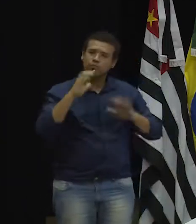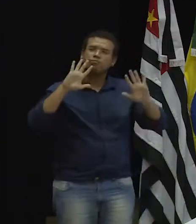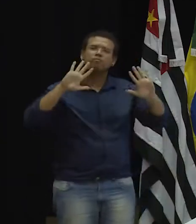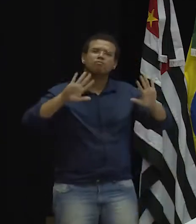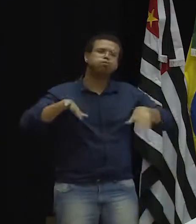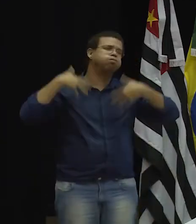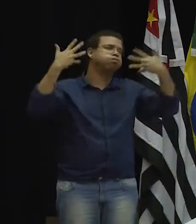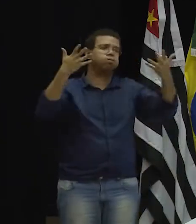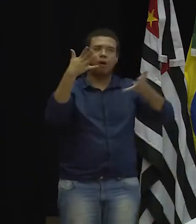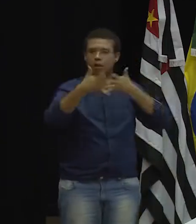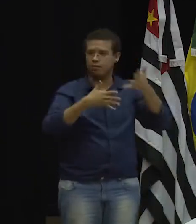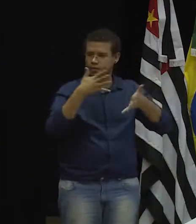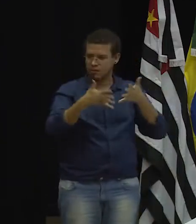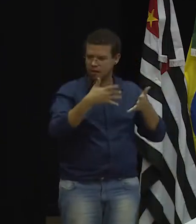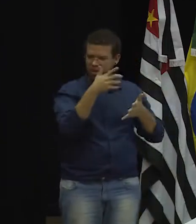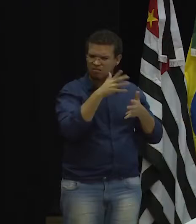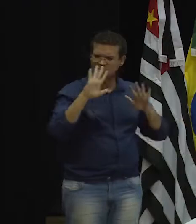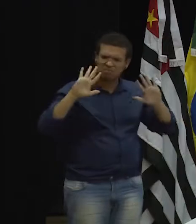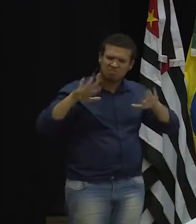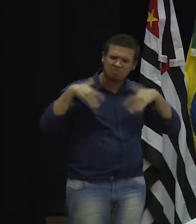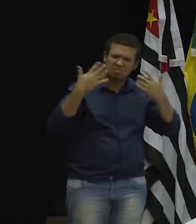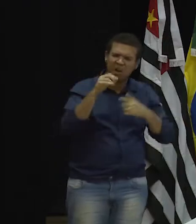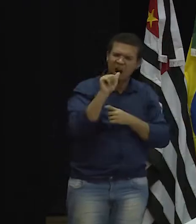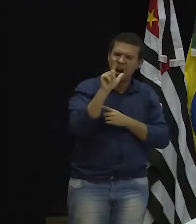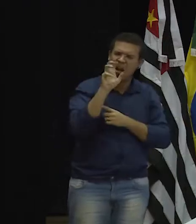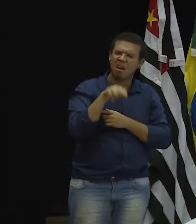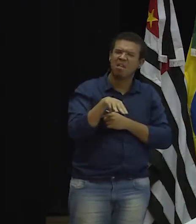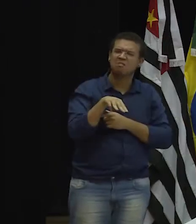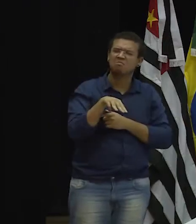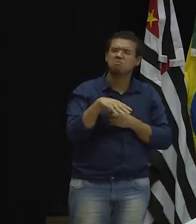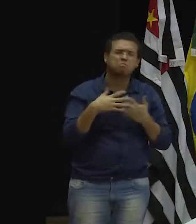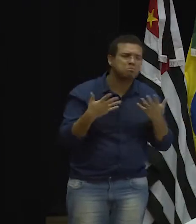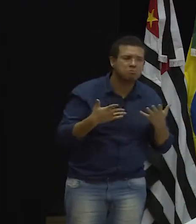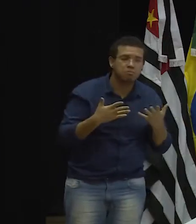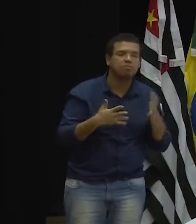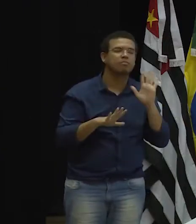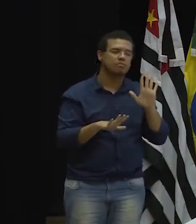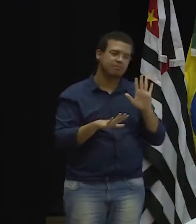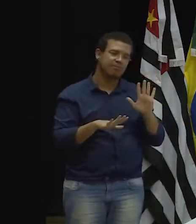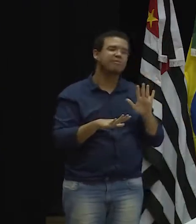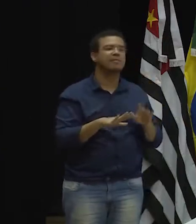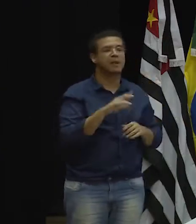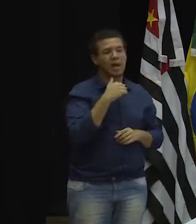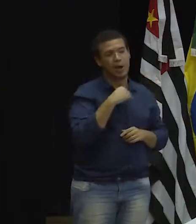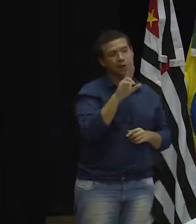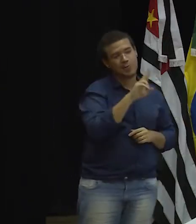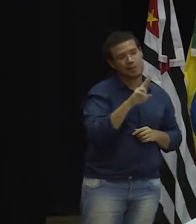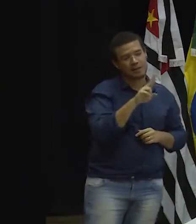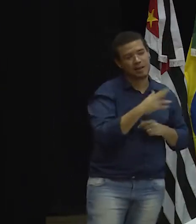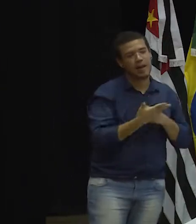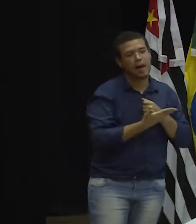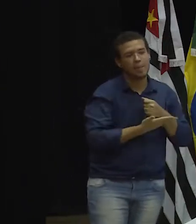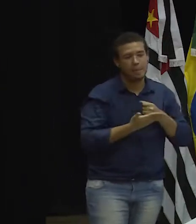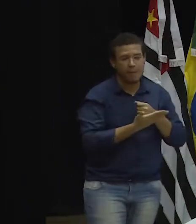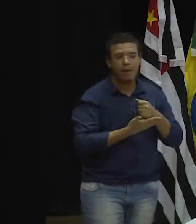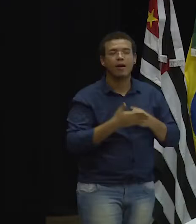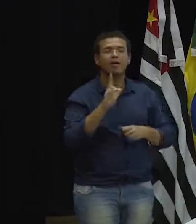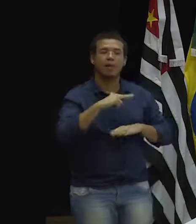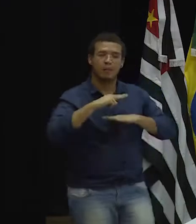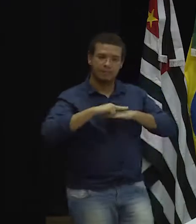Literatura surda. Além da língua de sinais. Além da língua de sinais? Bem, eu usei